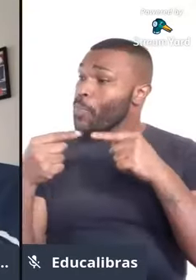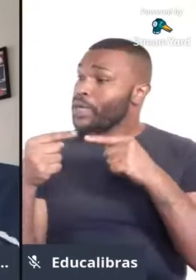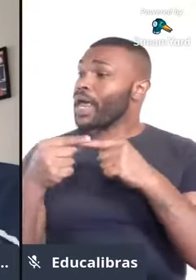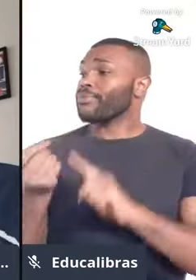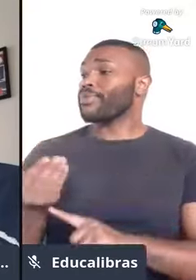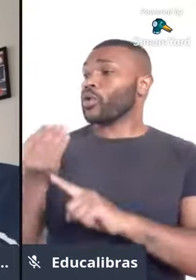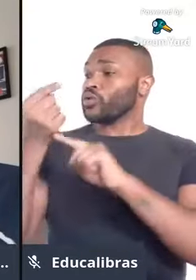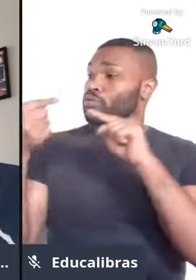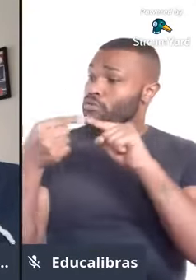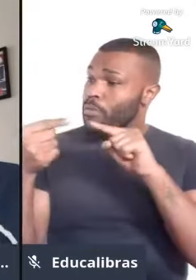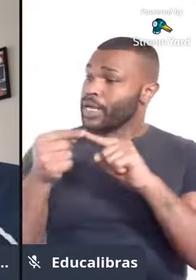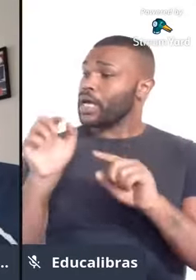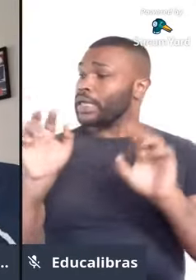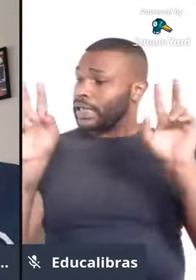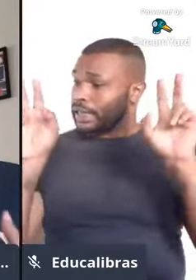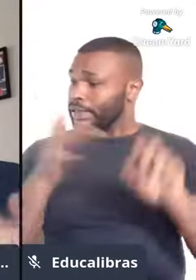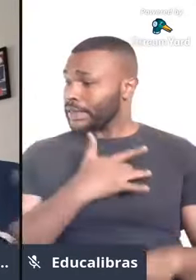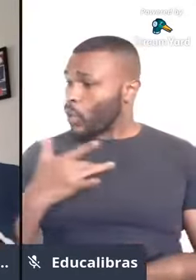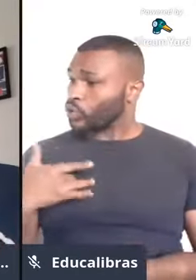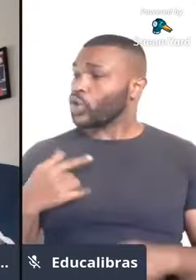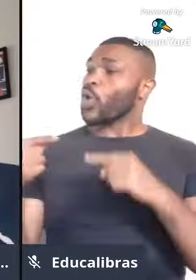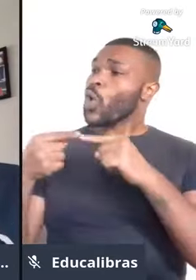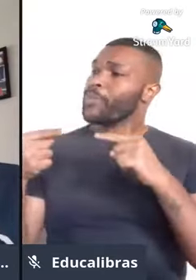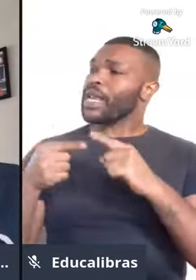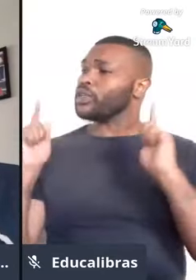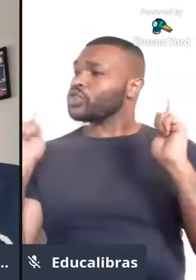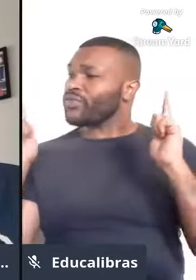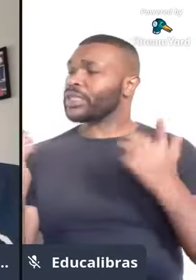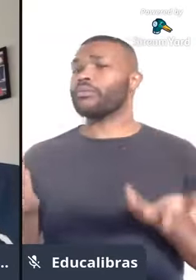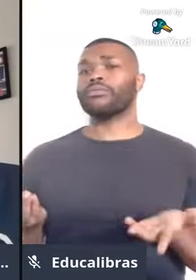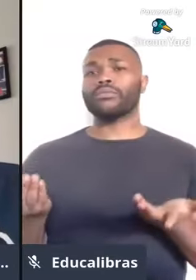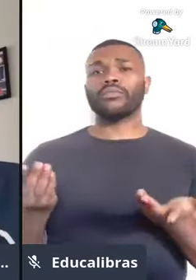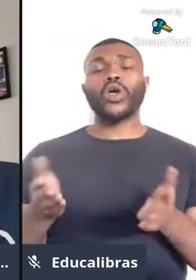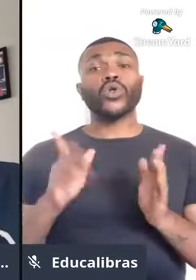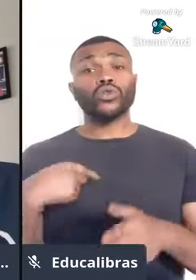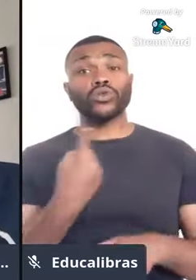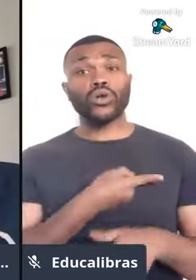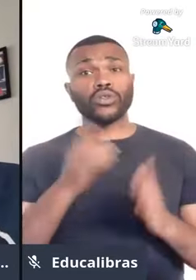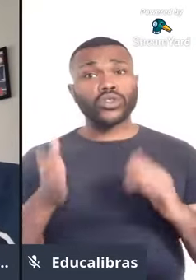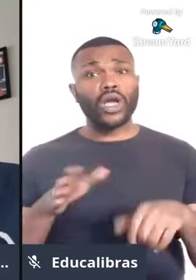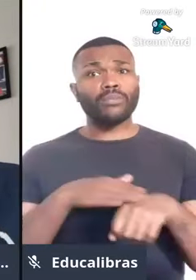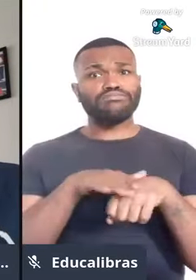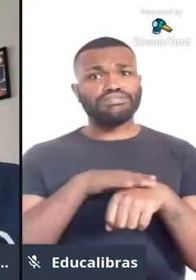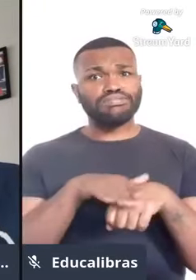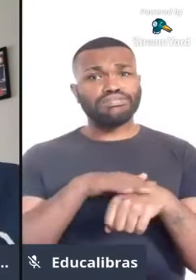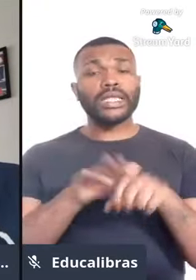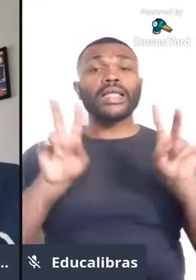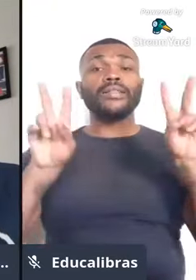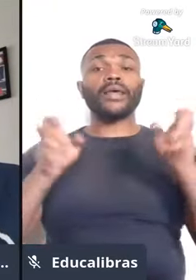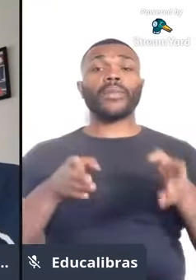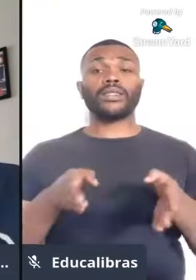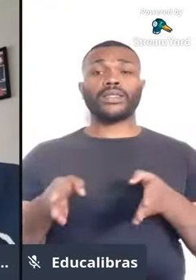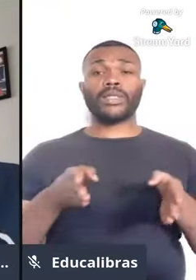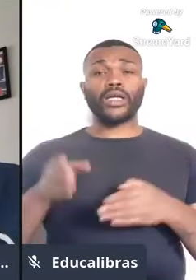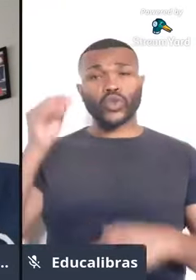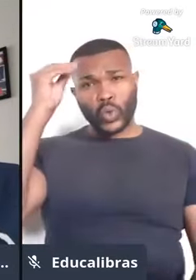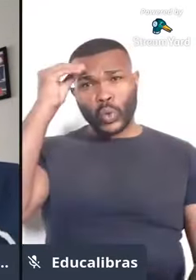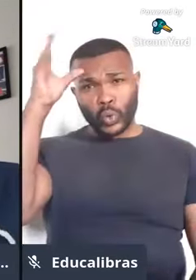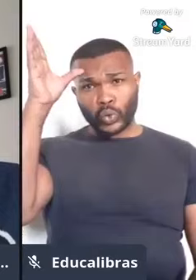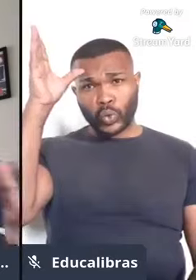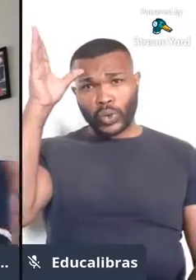esse negócio de entretenimento é bom. A gente, eu, você, a gente já conversou muitas vezes sobre a questão da acessibilidade na cultura,